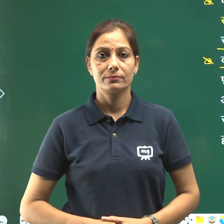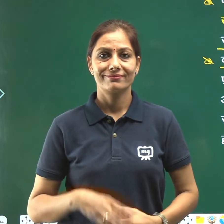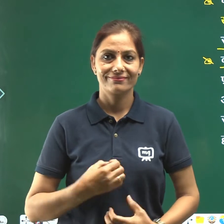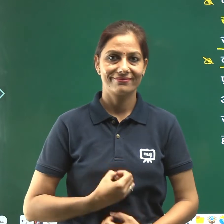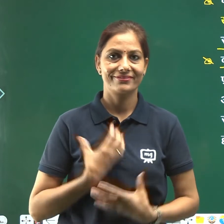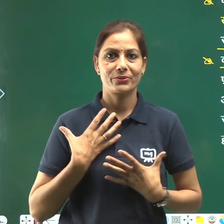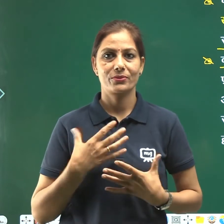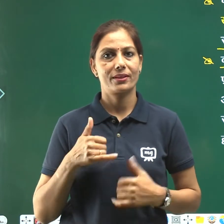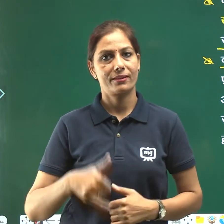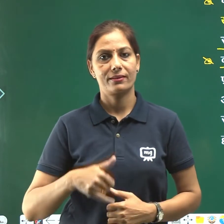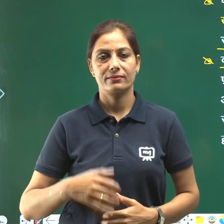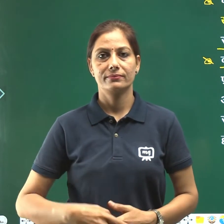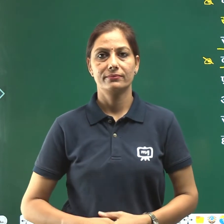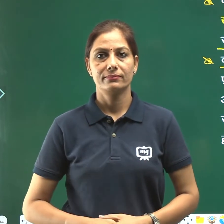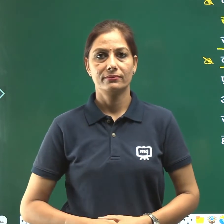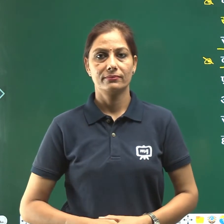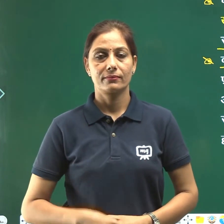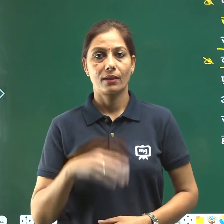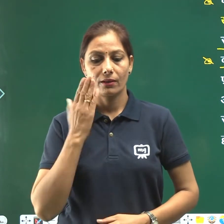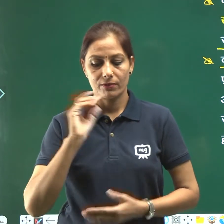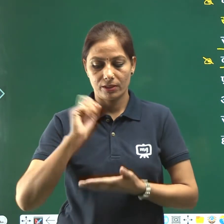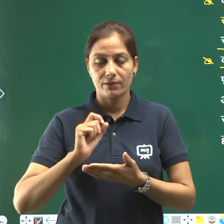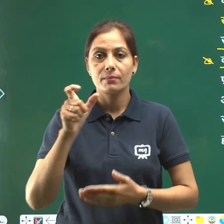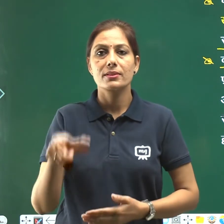प्रसन्न रहता है। कवि